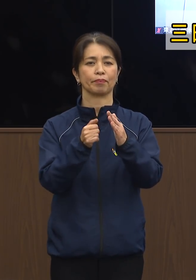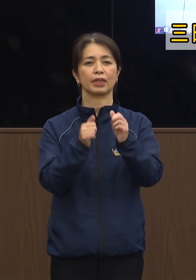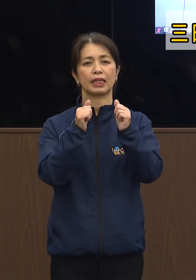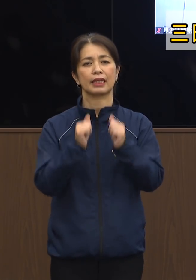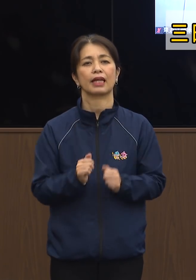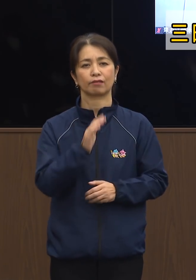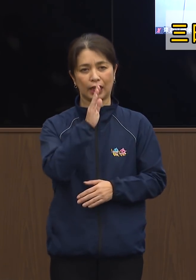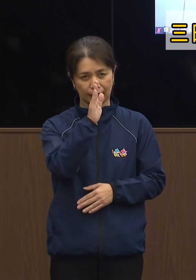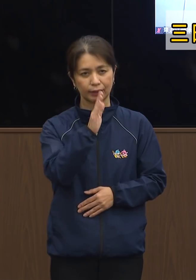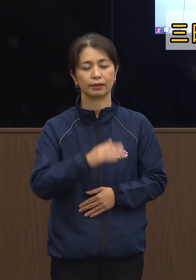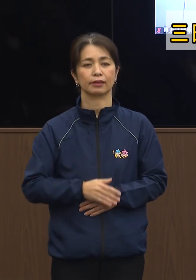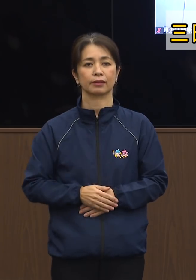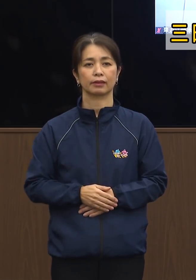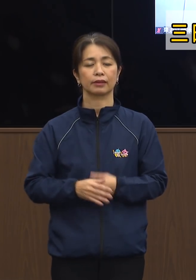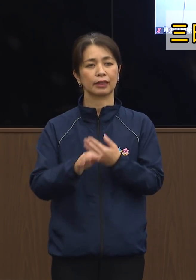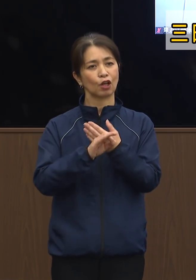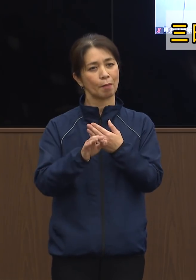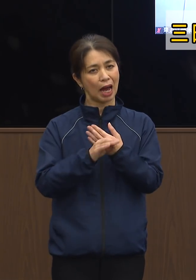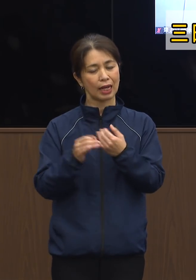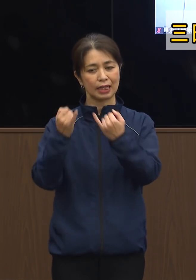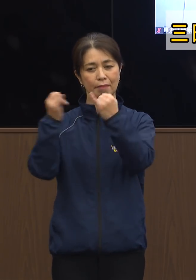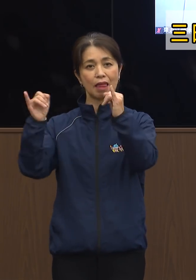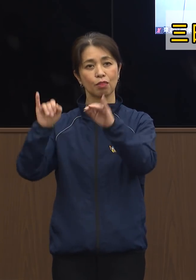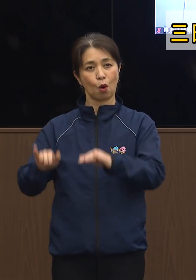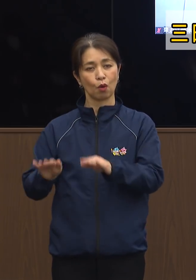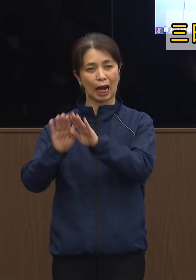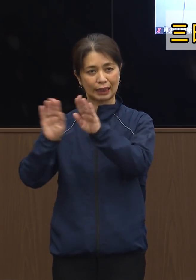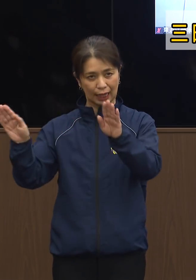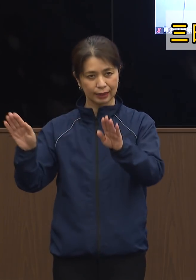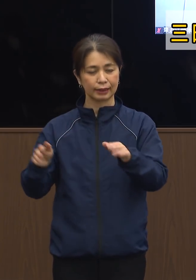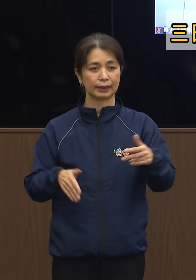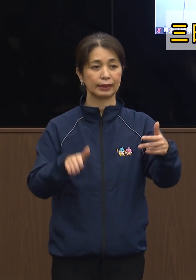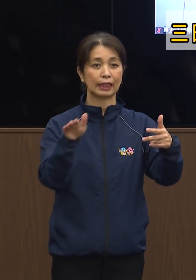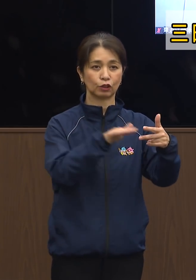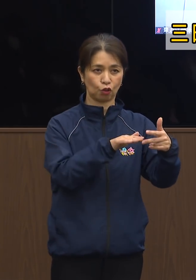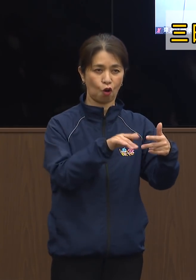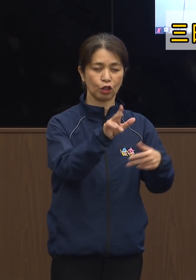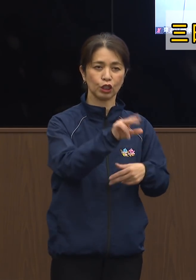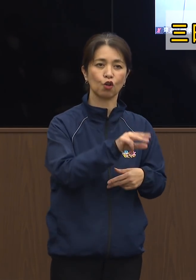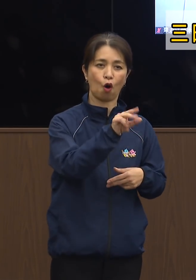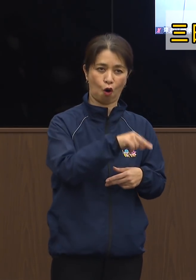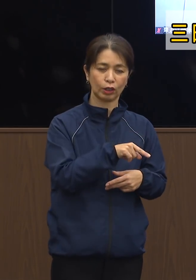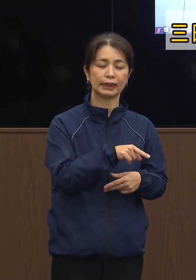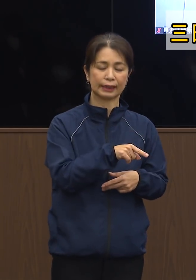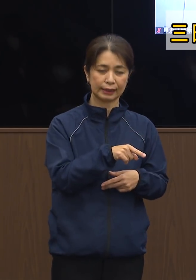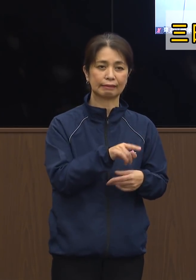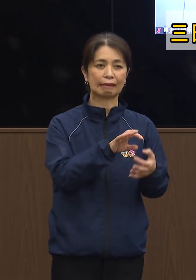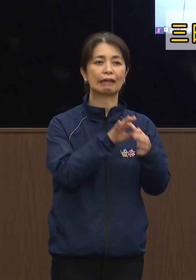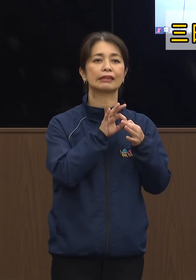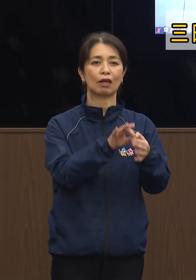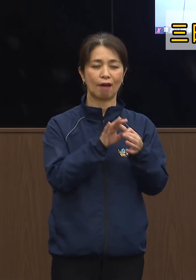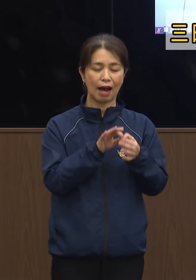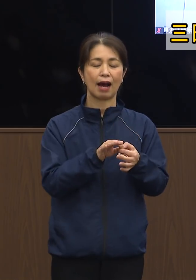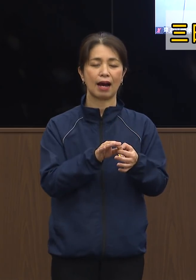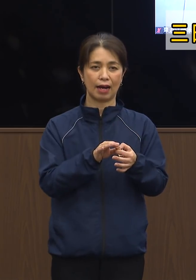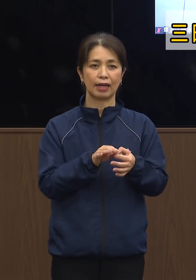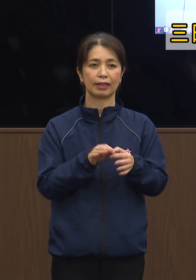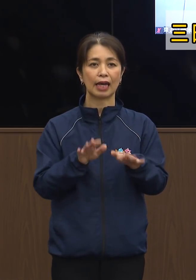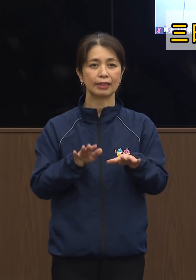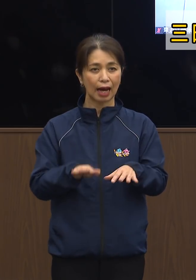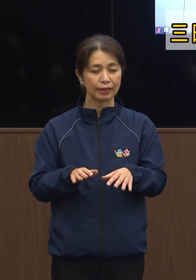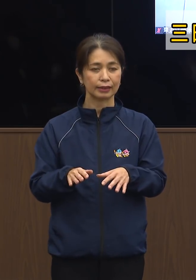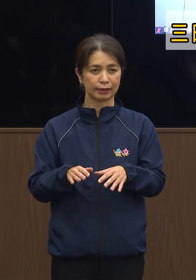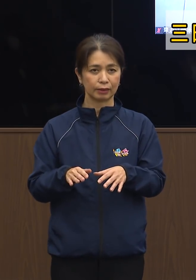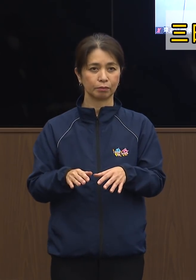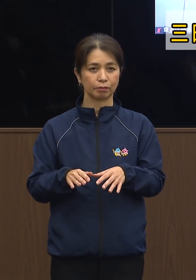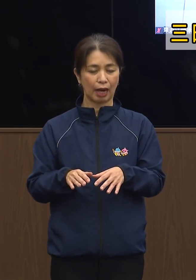他、例えばイベントの開催、施設の使用等につきましては、現時点国の基本的対処